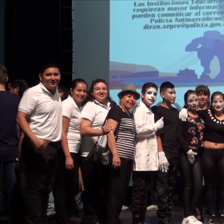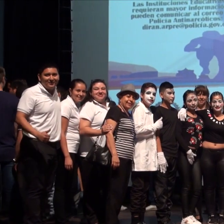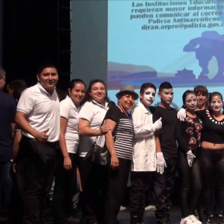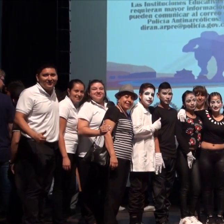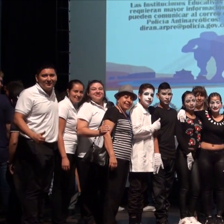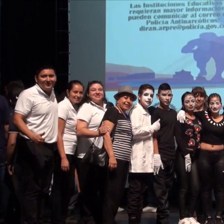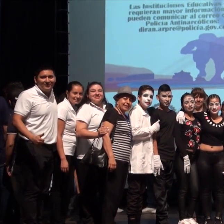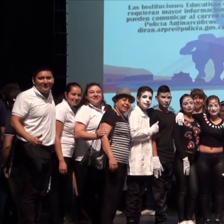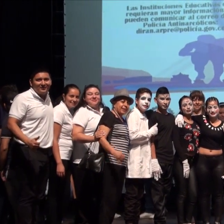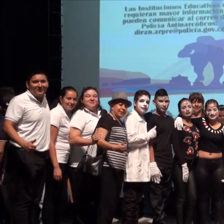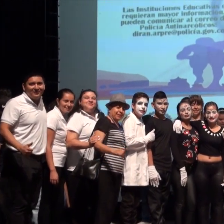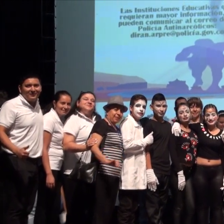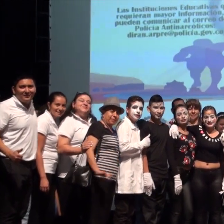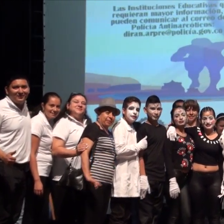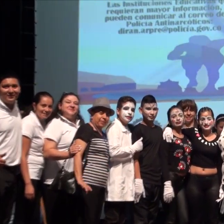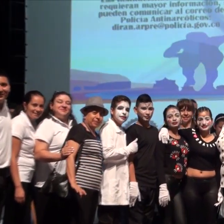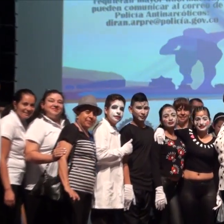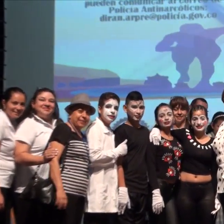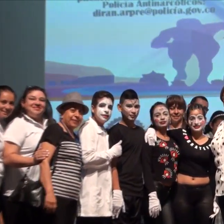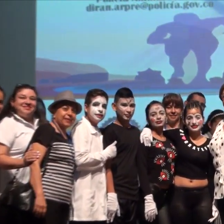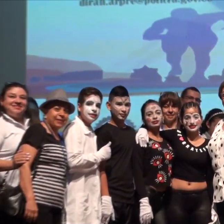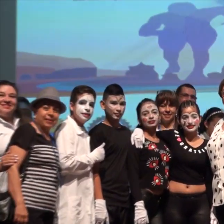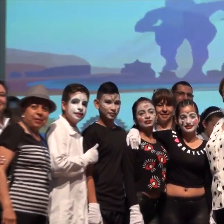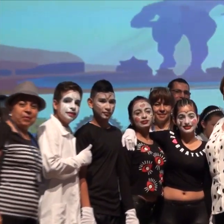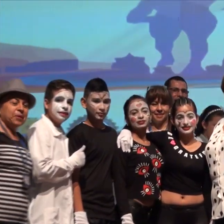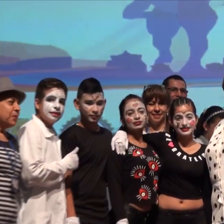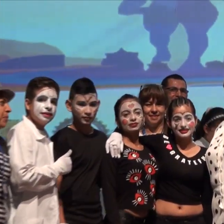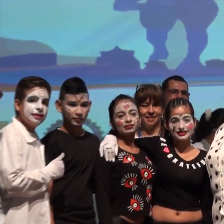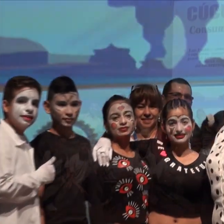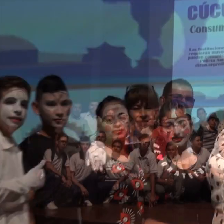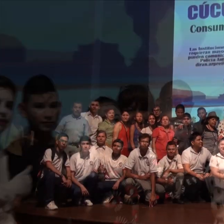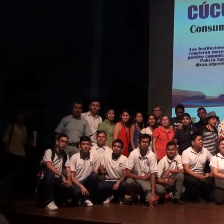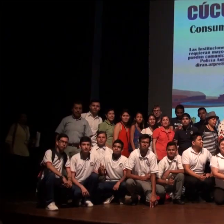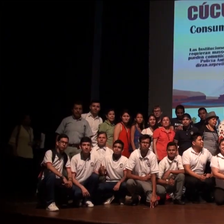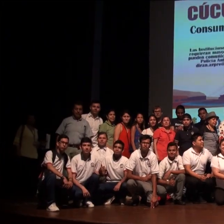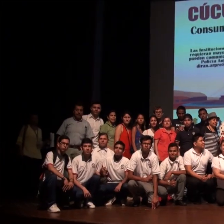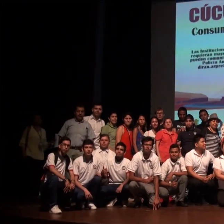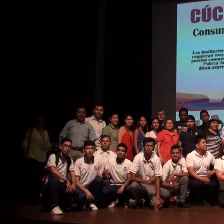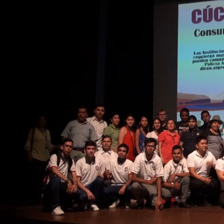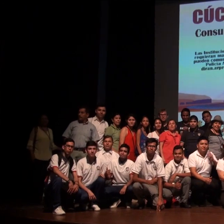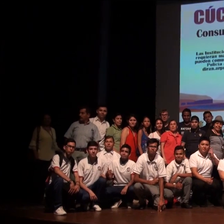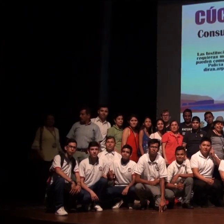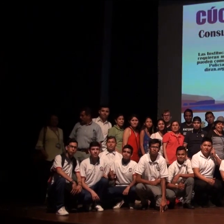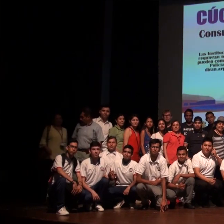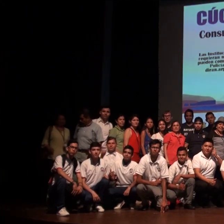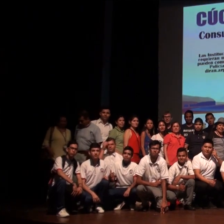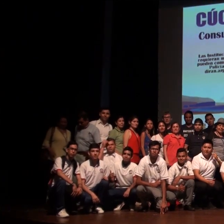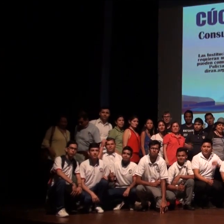Gracias.